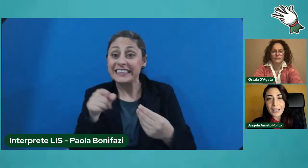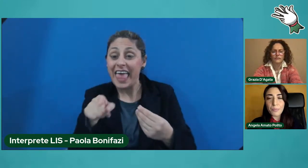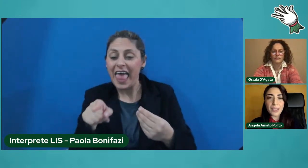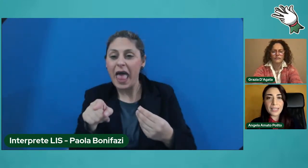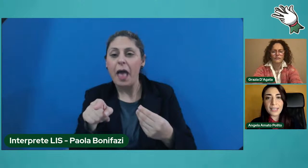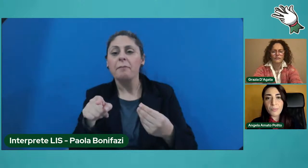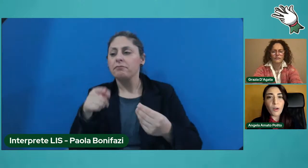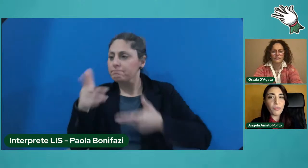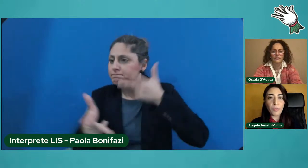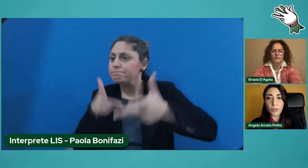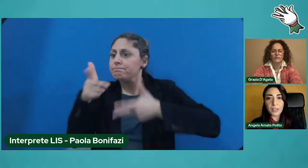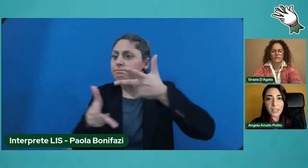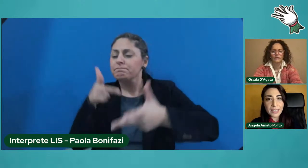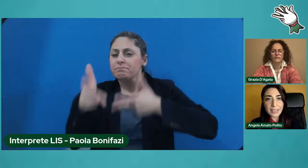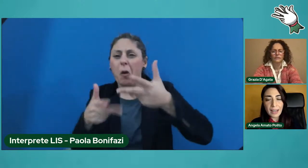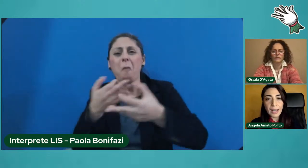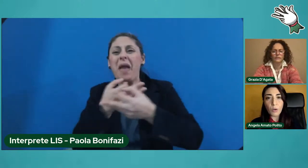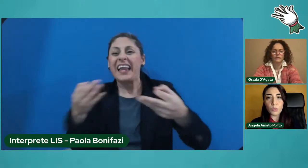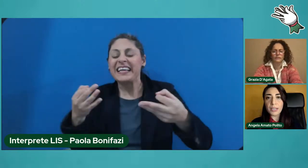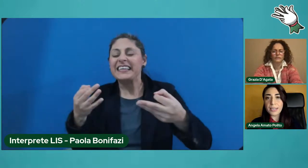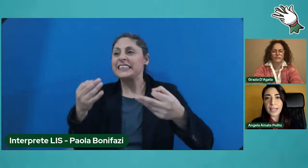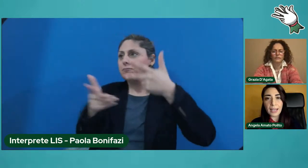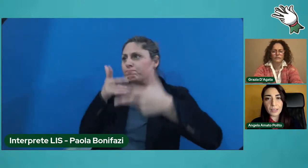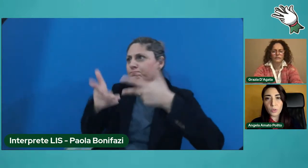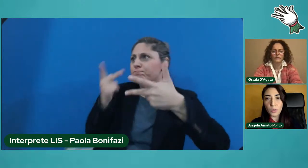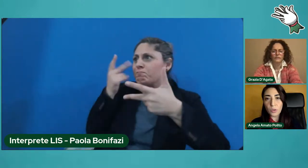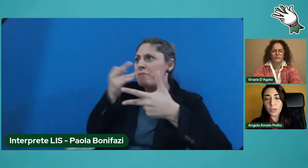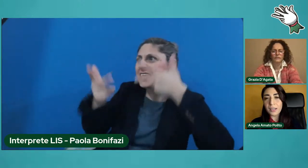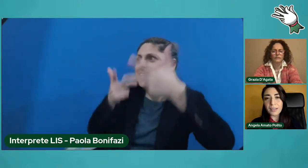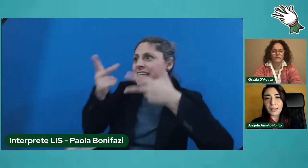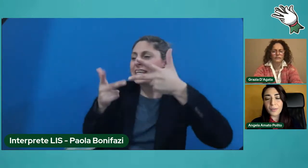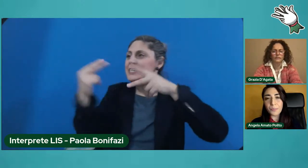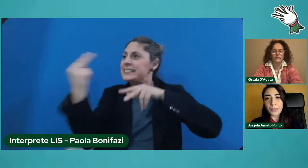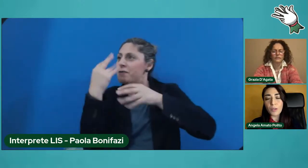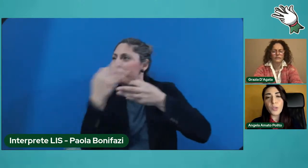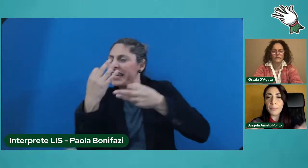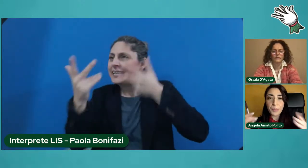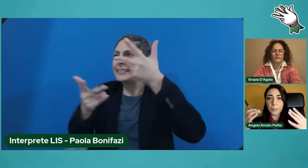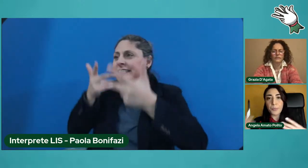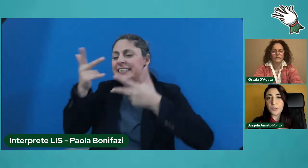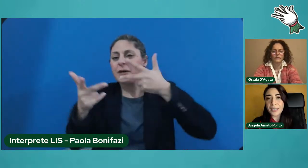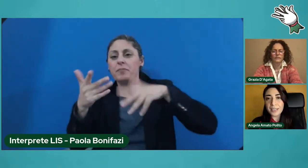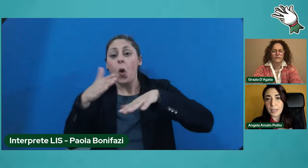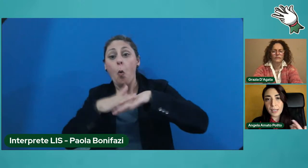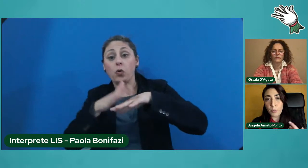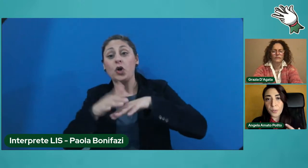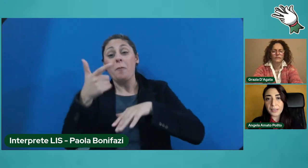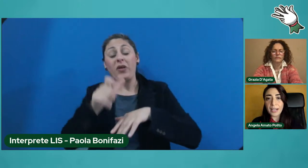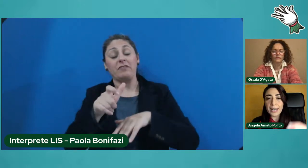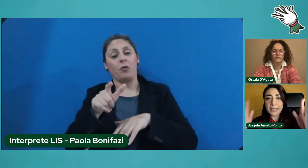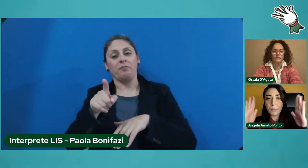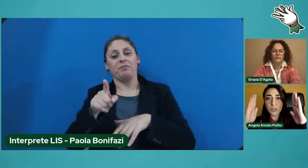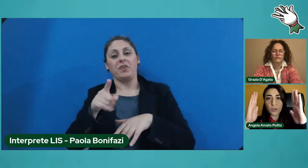Segnarli benissimo a favore di vista, utilizzando lui per poter comprendere la LIS ha bisogno